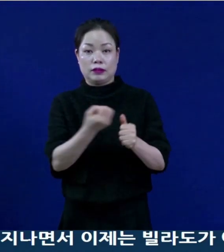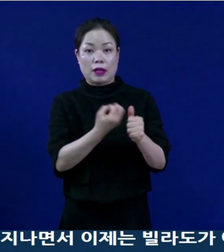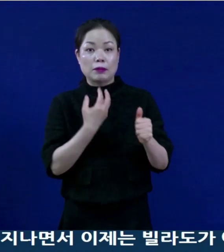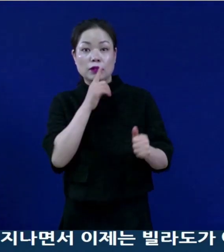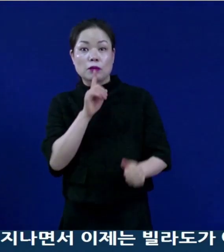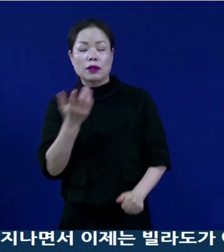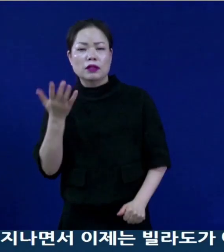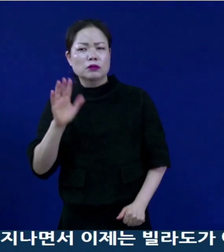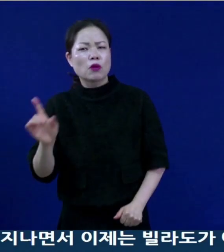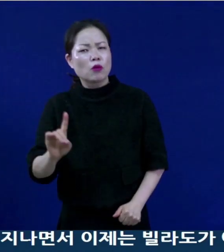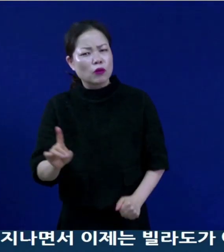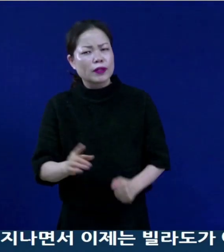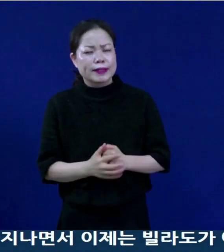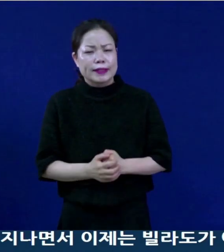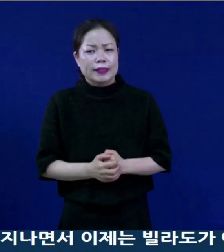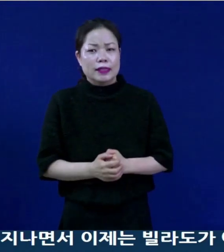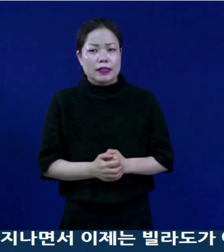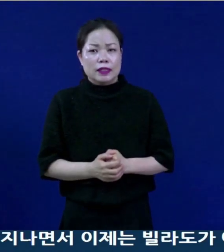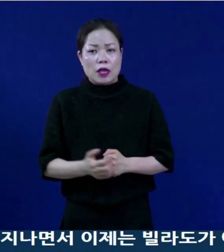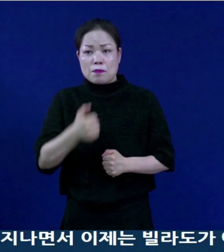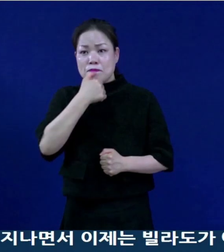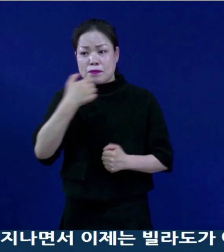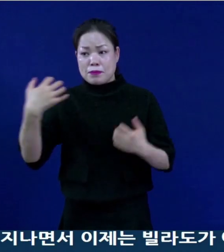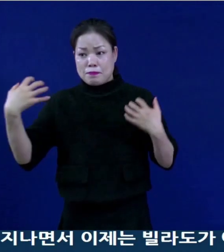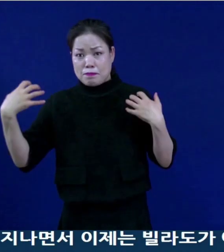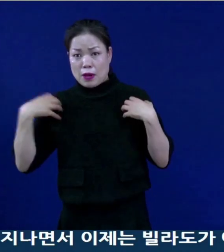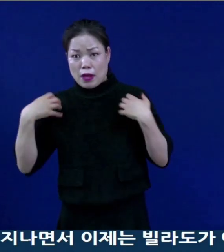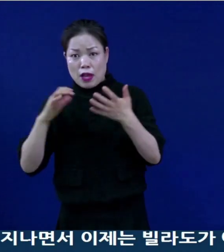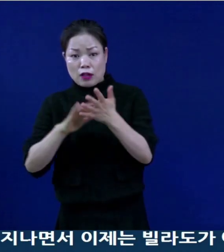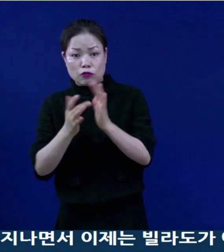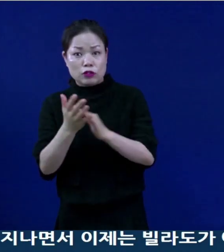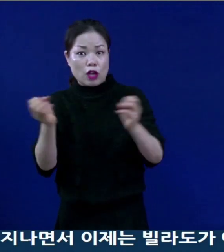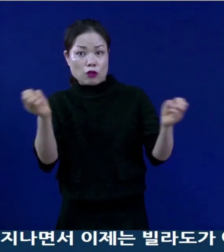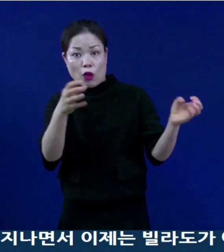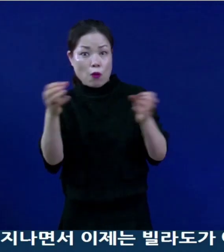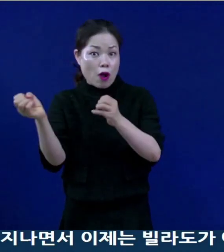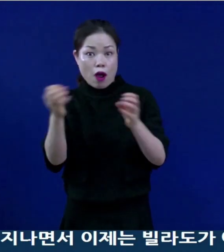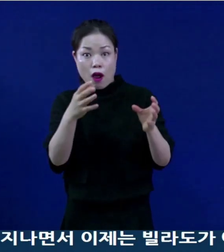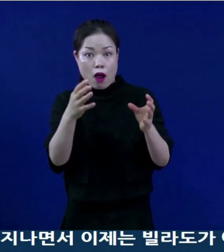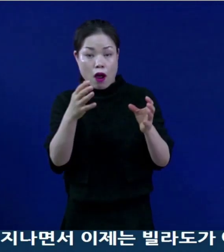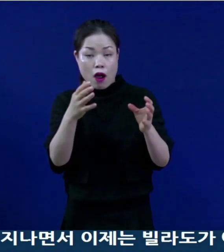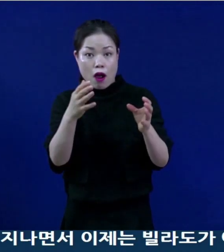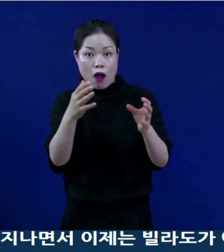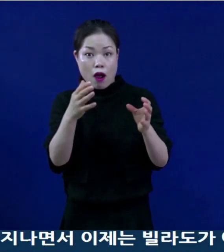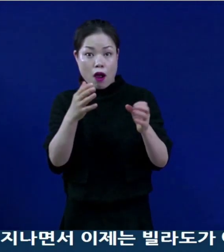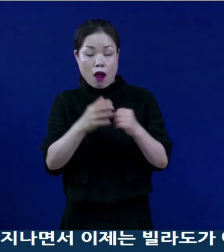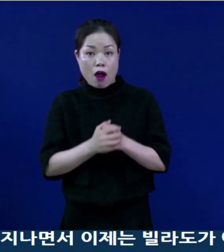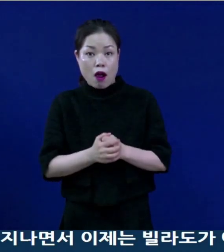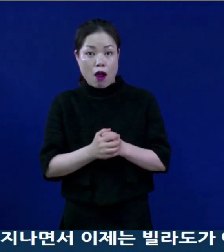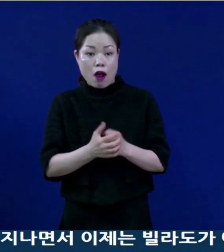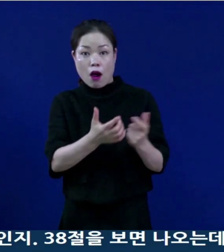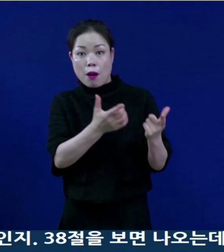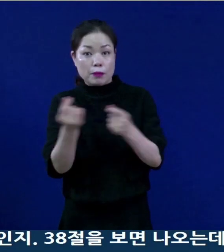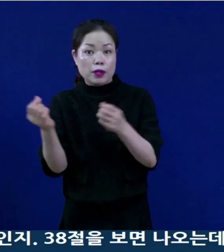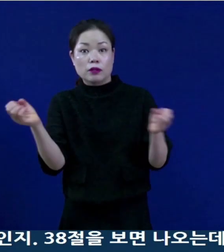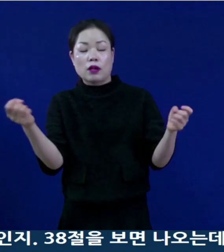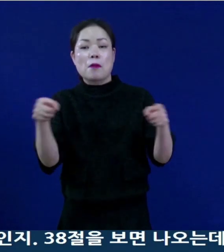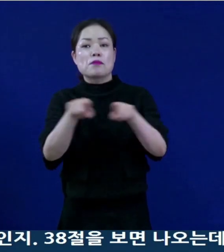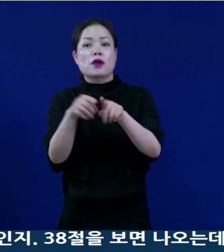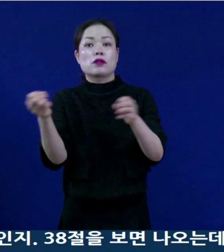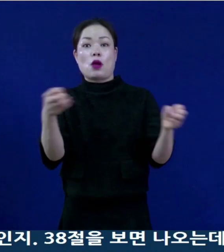하지만, 어쨌든 빌라도가 계속 예수님과 말을 섞고 있다는 겁니다. 예수님과 같은 대화를 하고 있다는